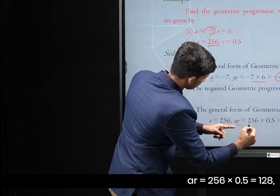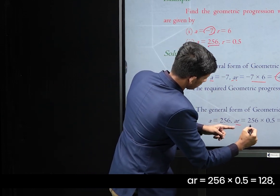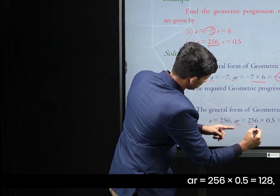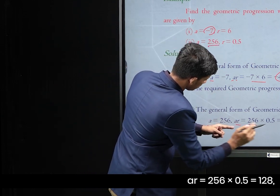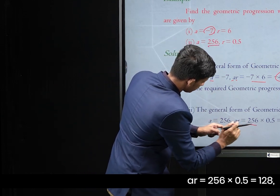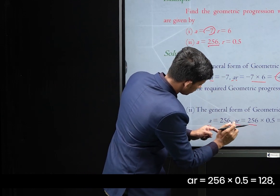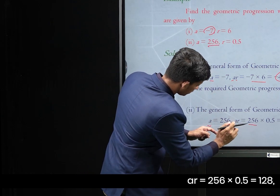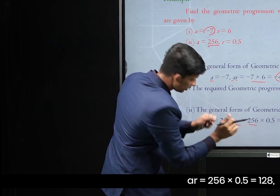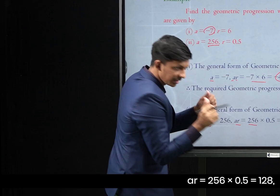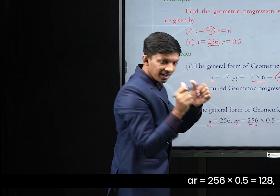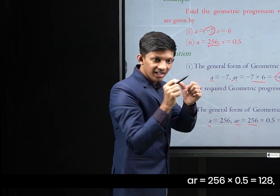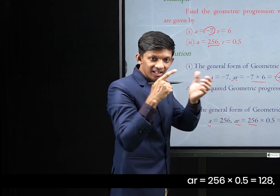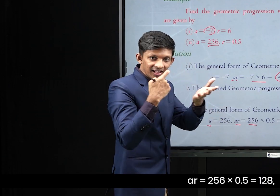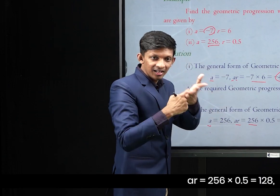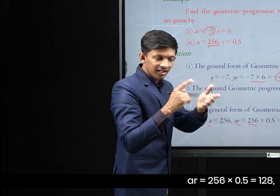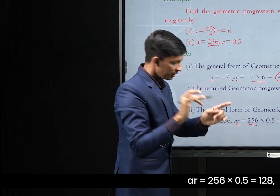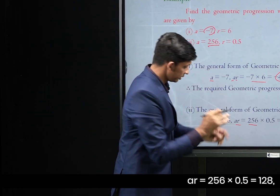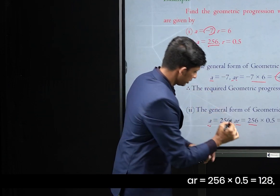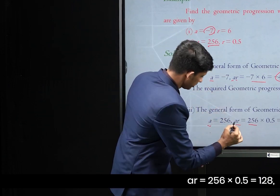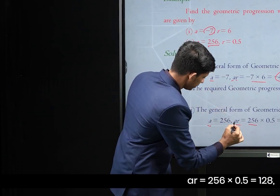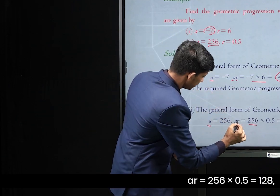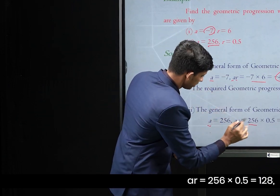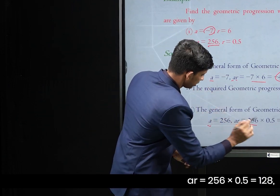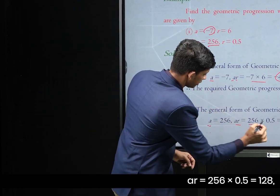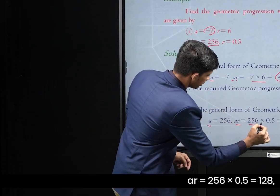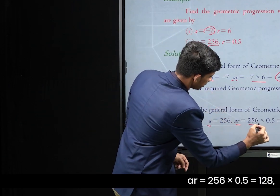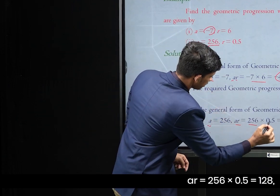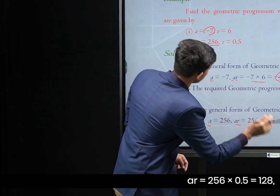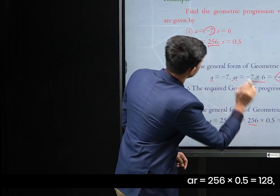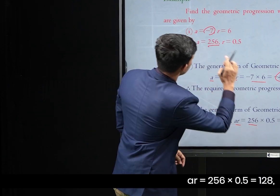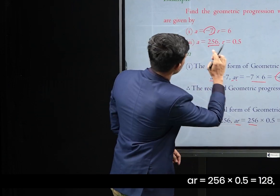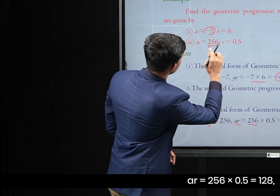AR is equal to 256 into 0.5 is equal to 12.